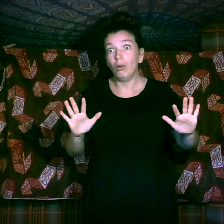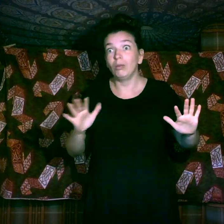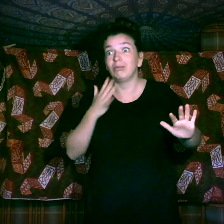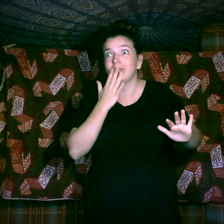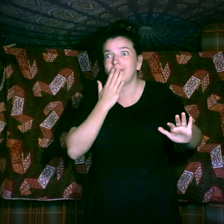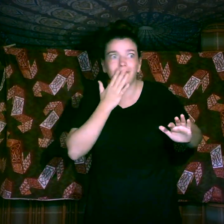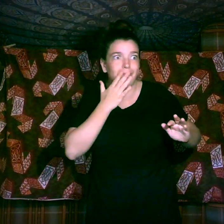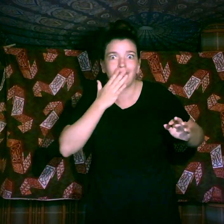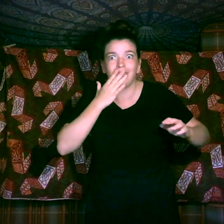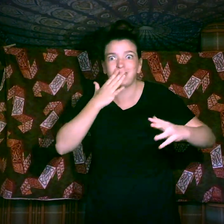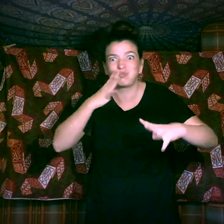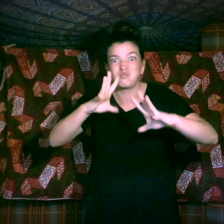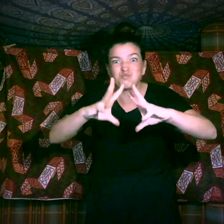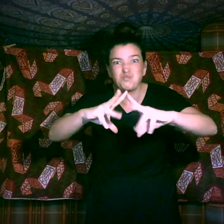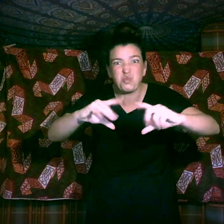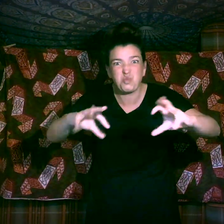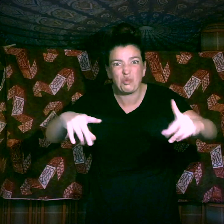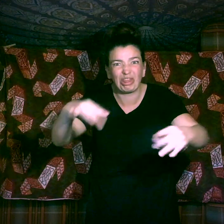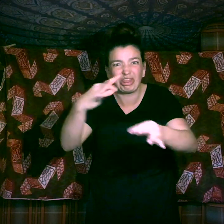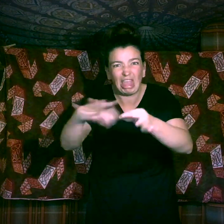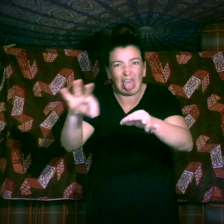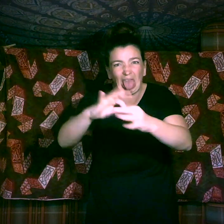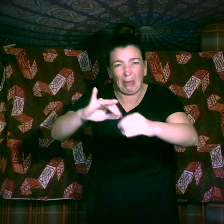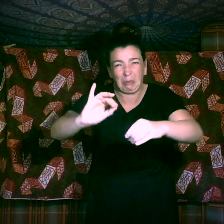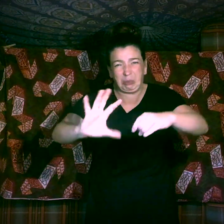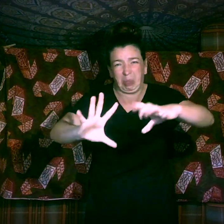Oh, de la boue,